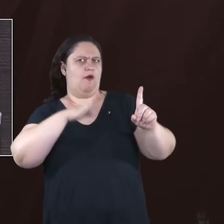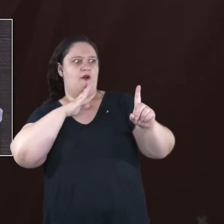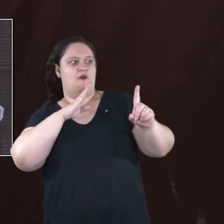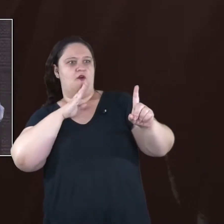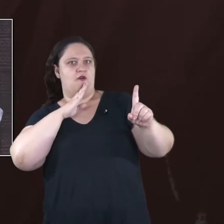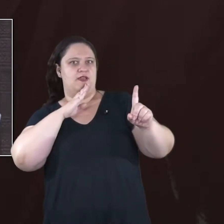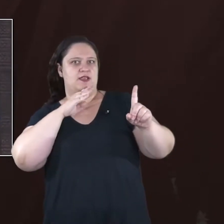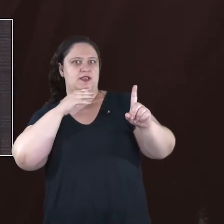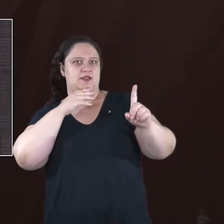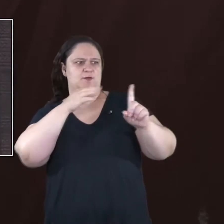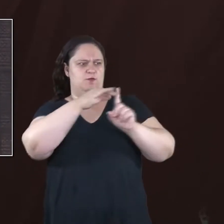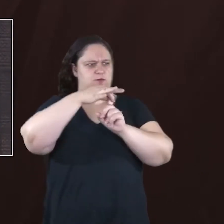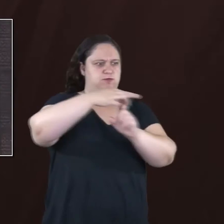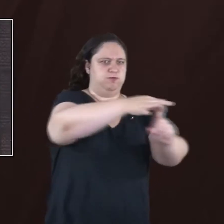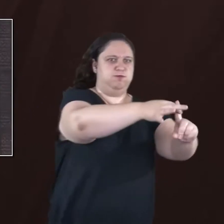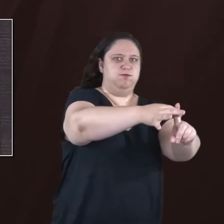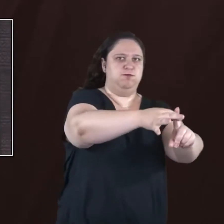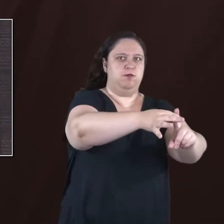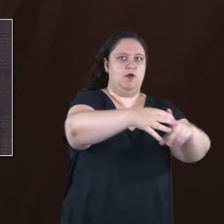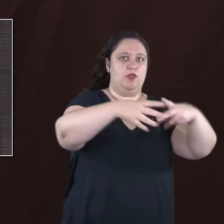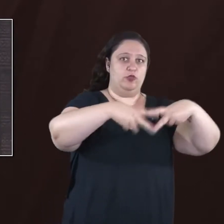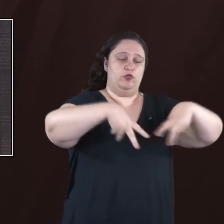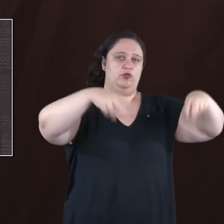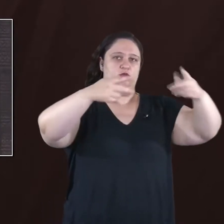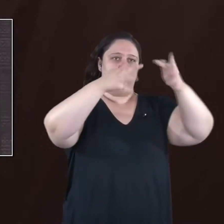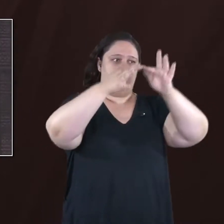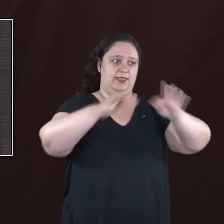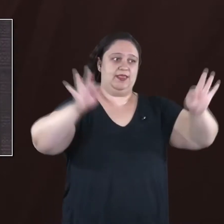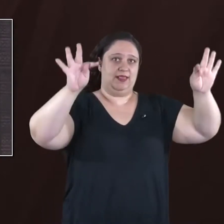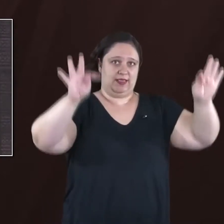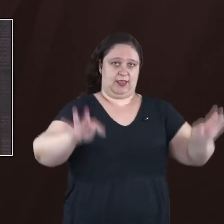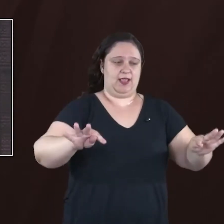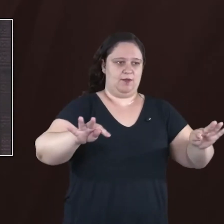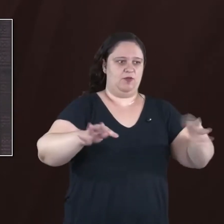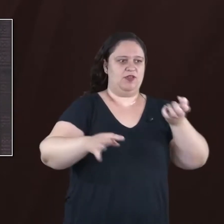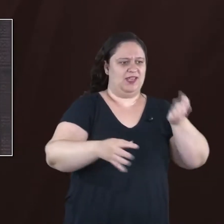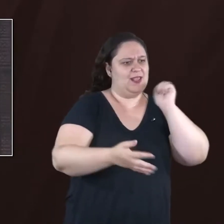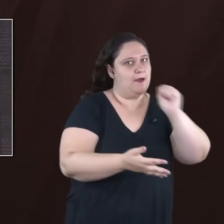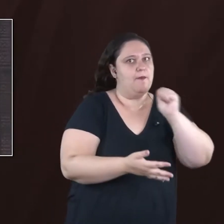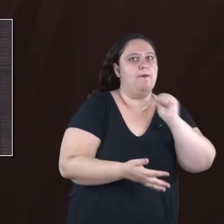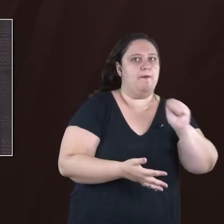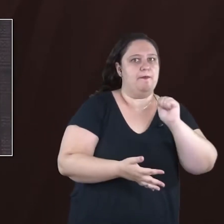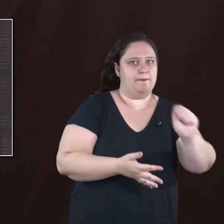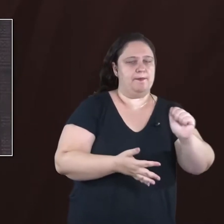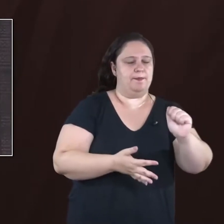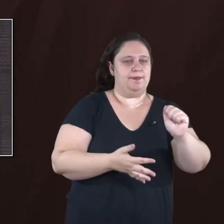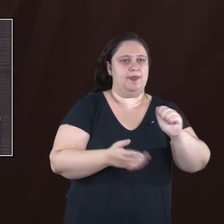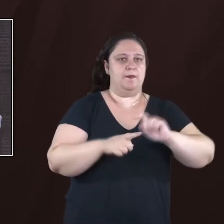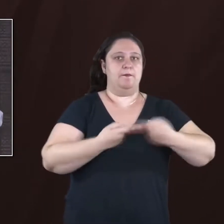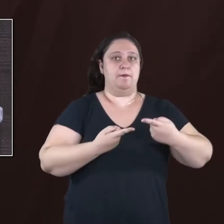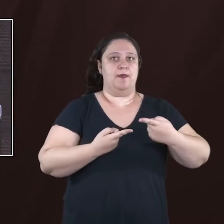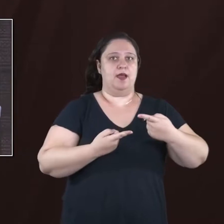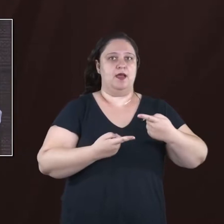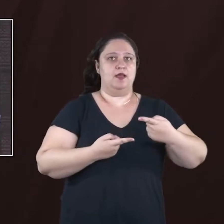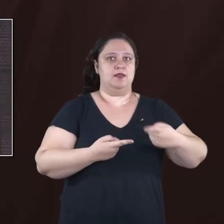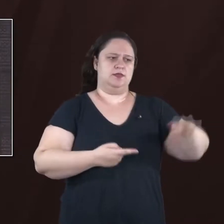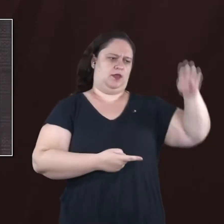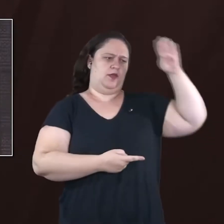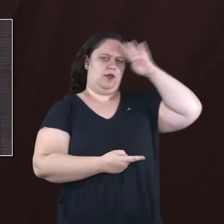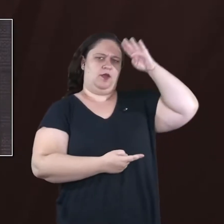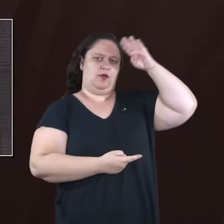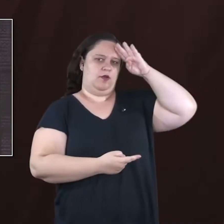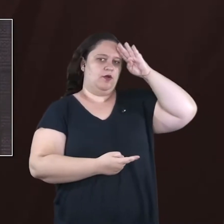templo e queriam matá-lo. E nessa hora, o comandante da guarda ali de